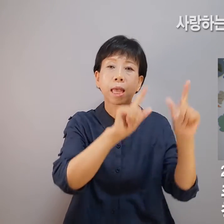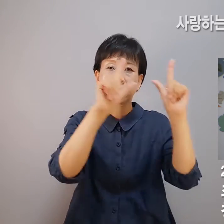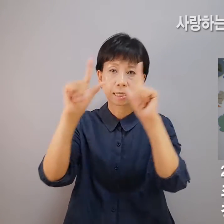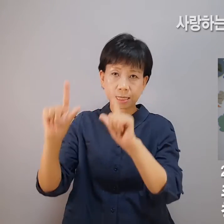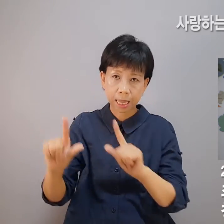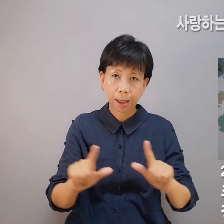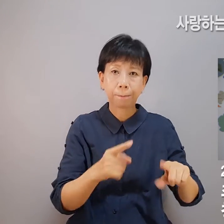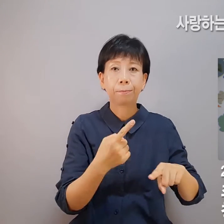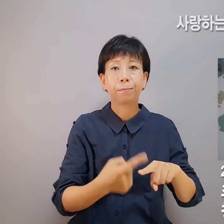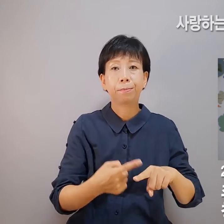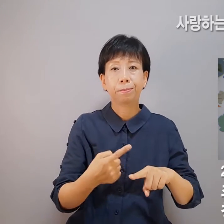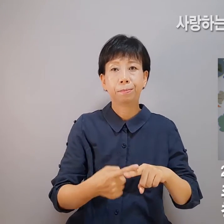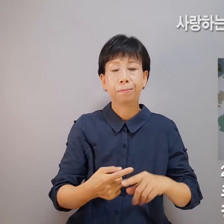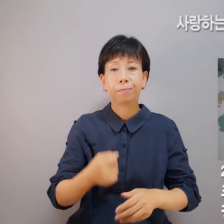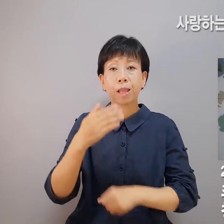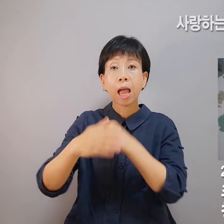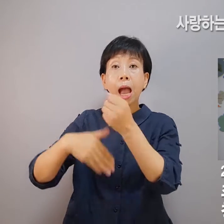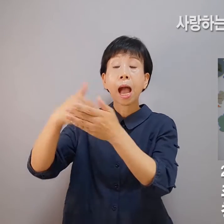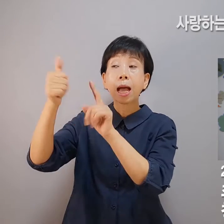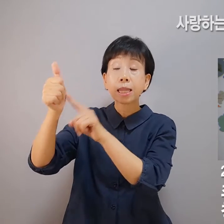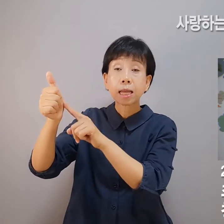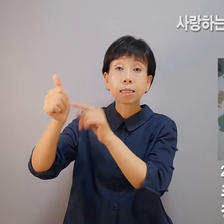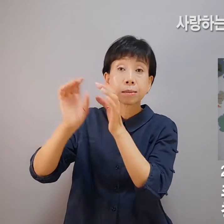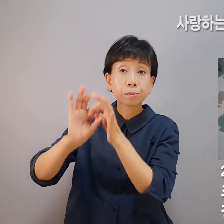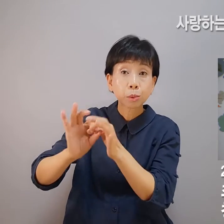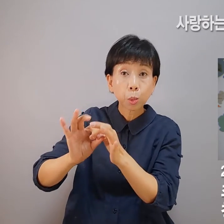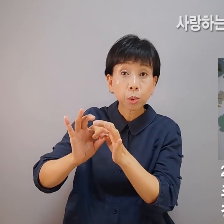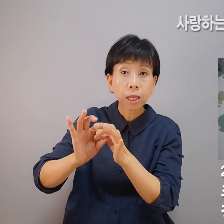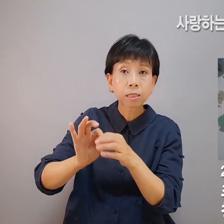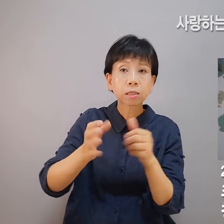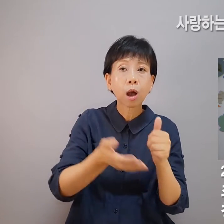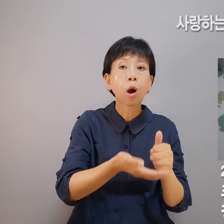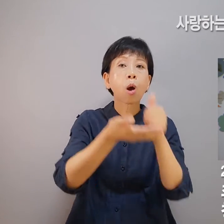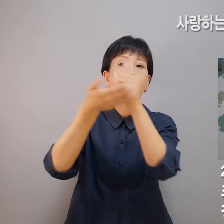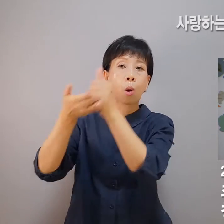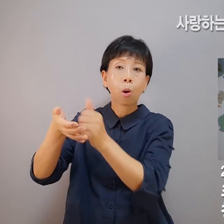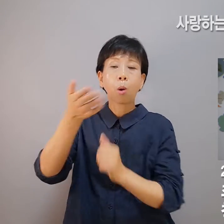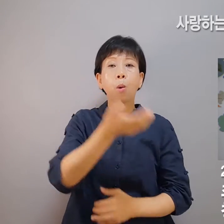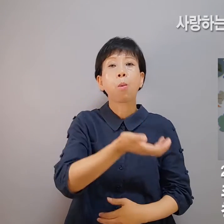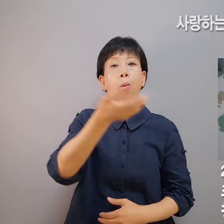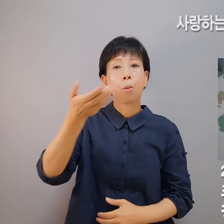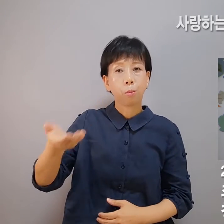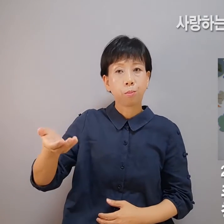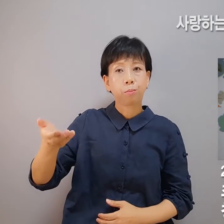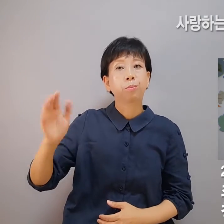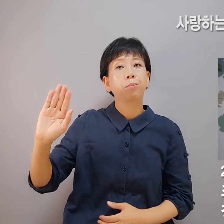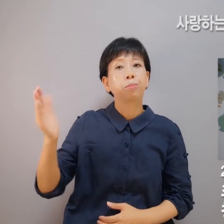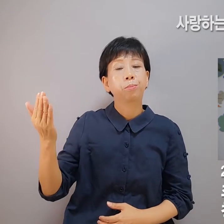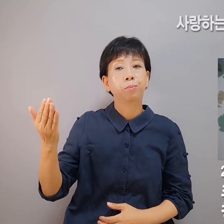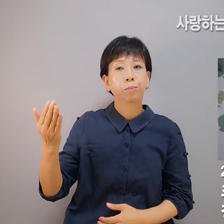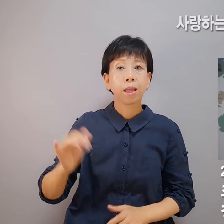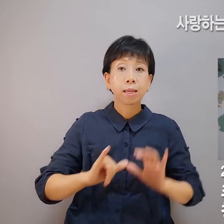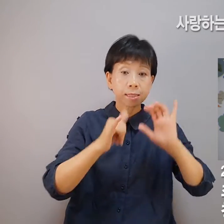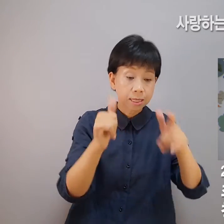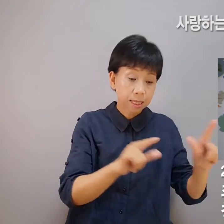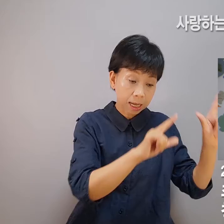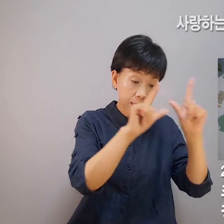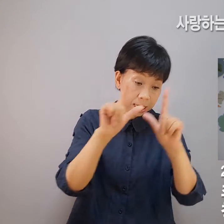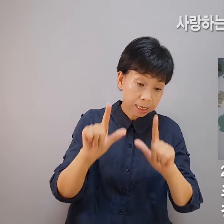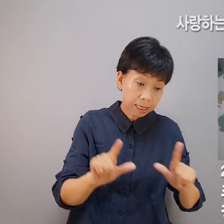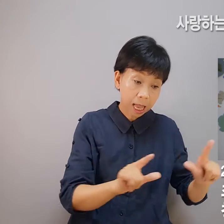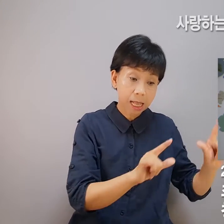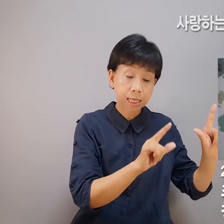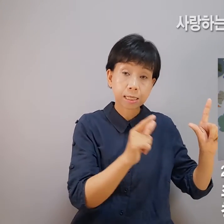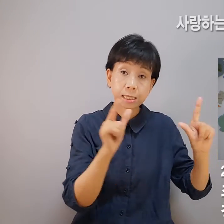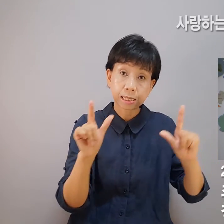삶입니다. 하나님에 의해서 옮겨진 거지요. 물론 이 땅에서의 삶은 살고 있지만 이 땅의